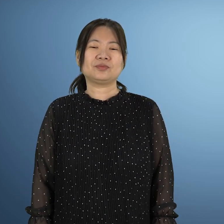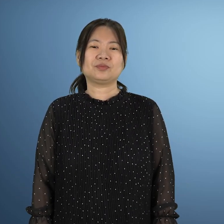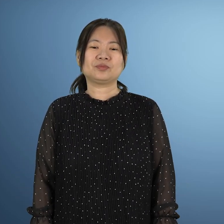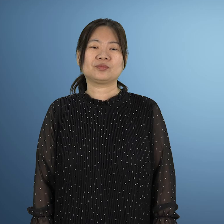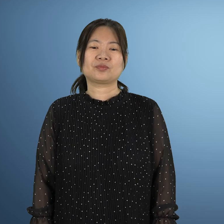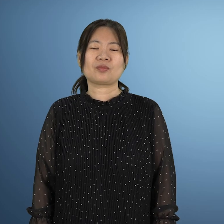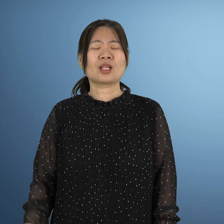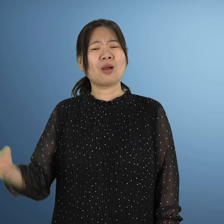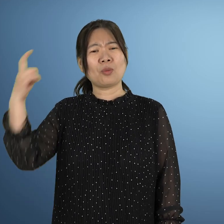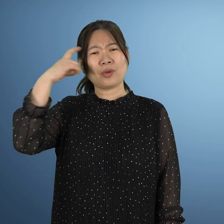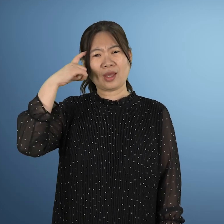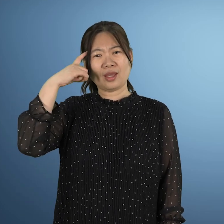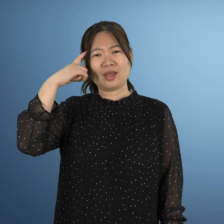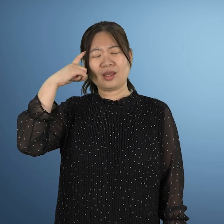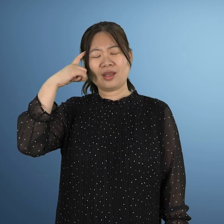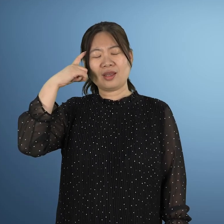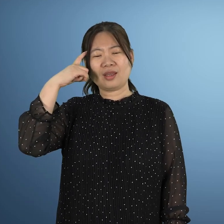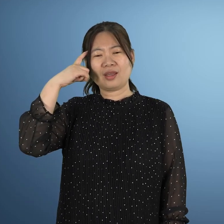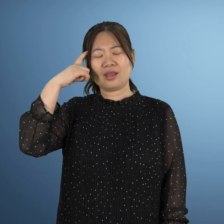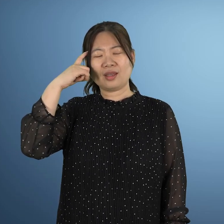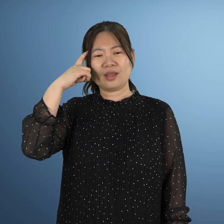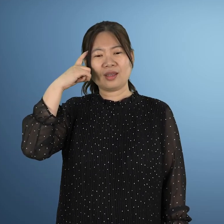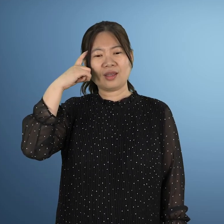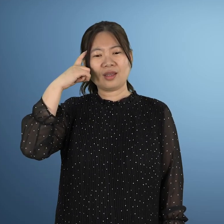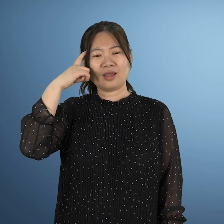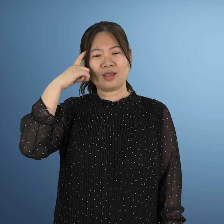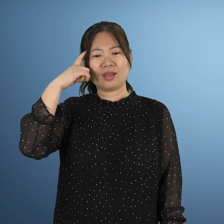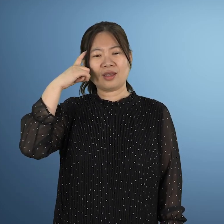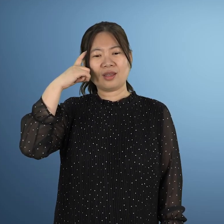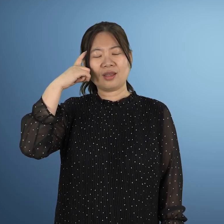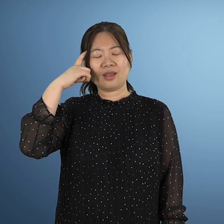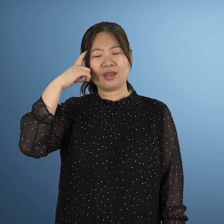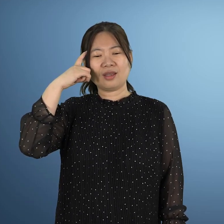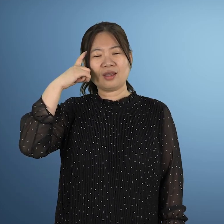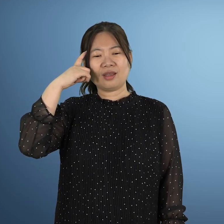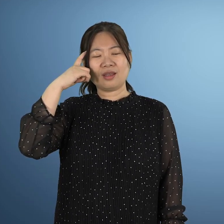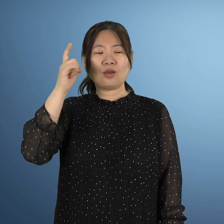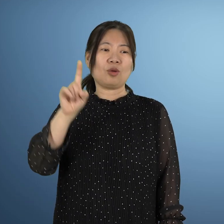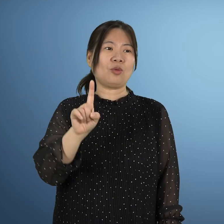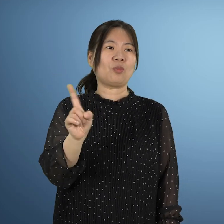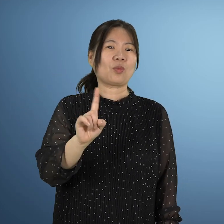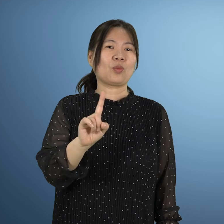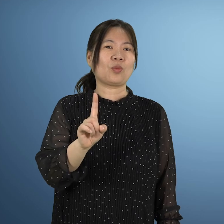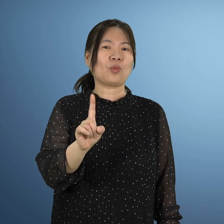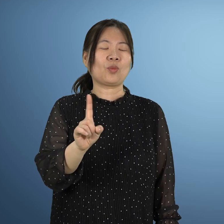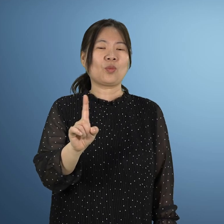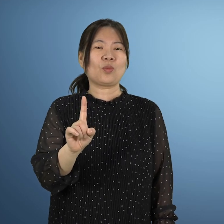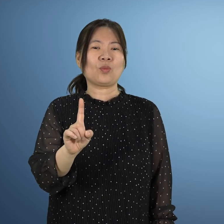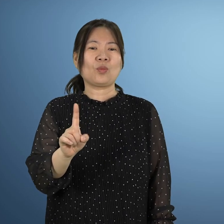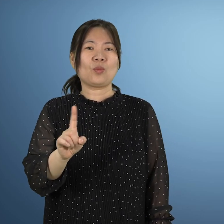그래서 왜에서 why, 왜에서 무엇으로?